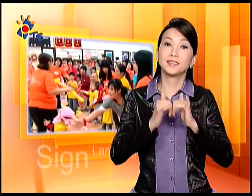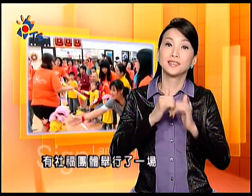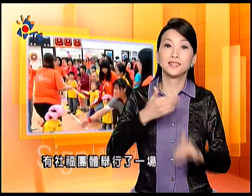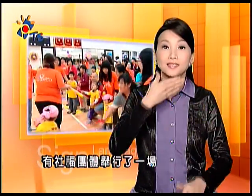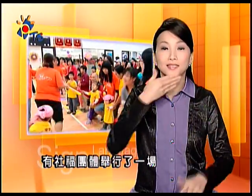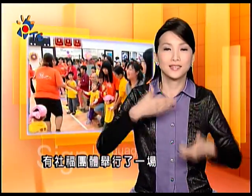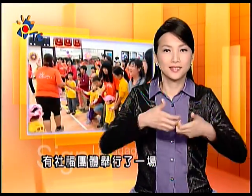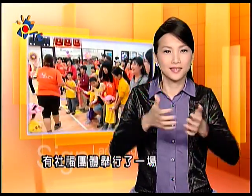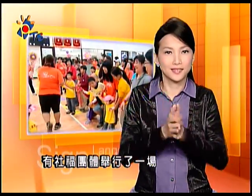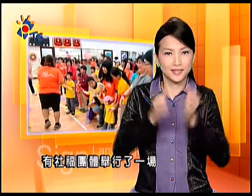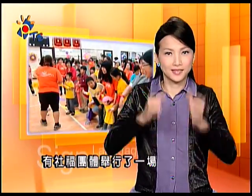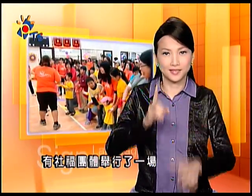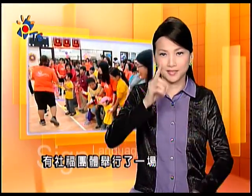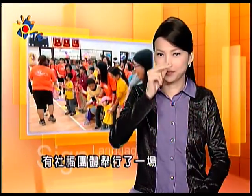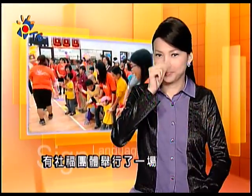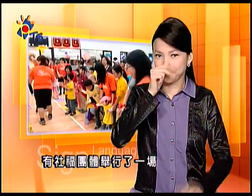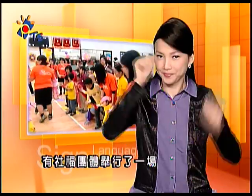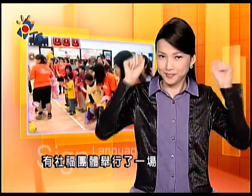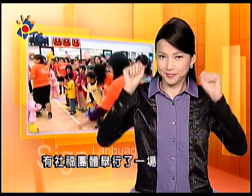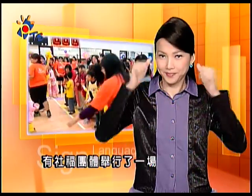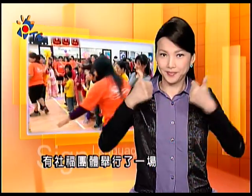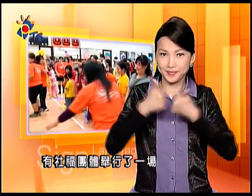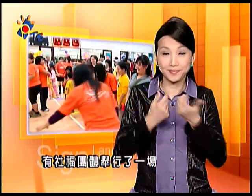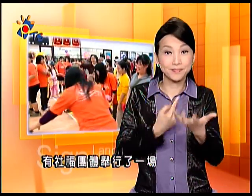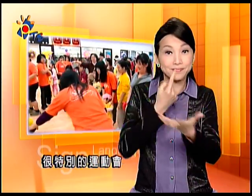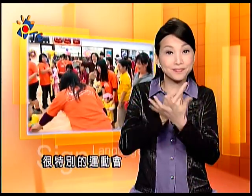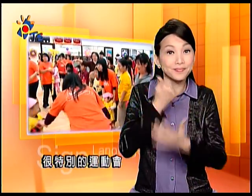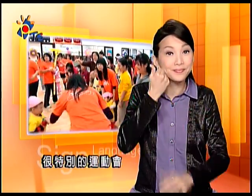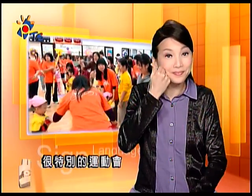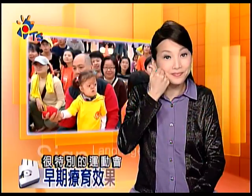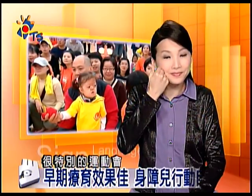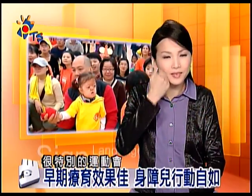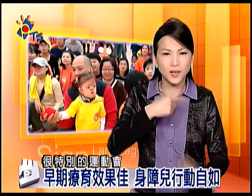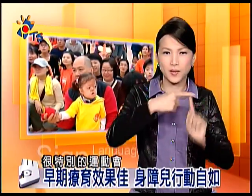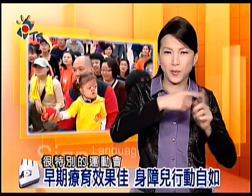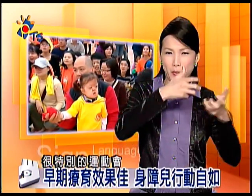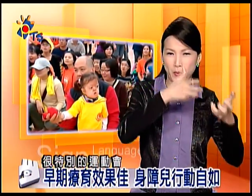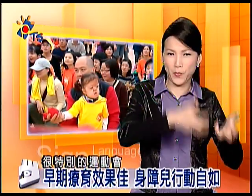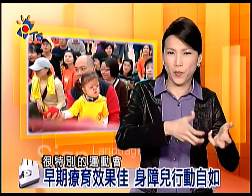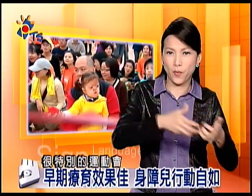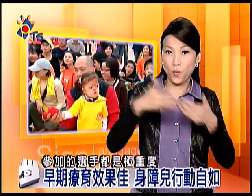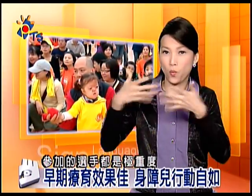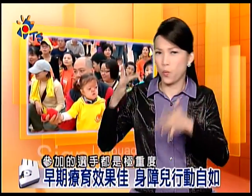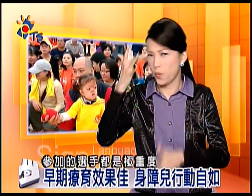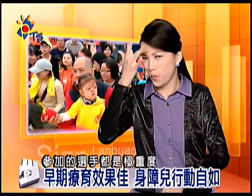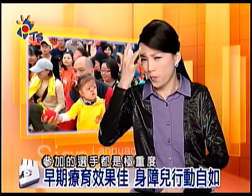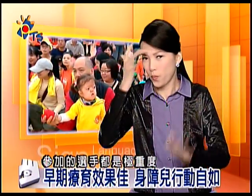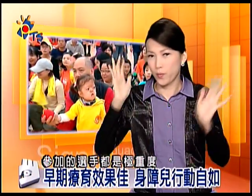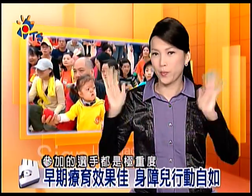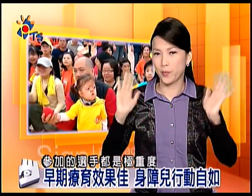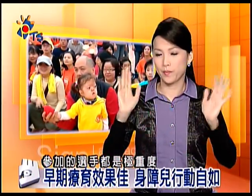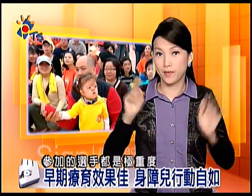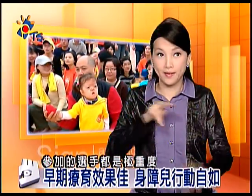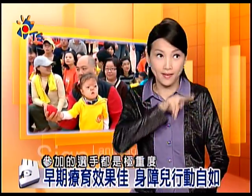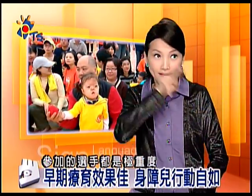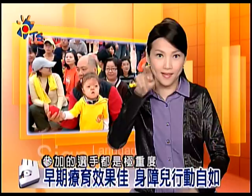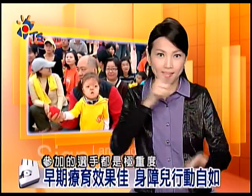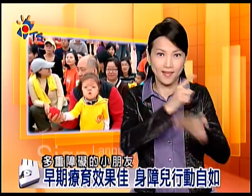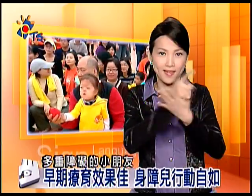再带您来看，有社福团体举行了一场很特别的运动会，参加的选手都是极重度多重